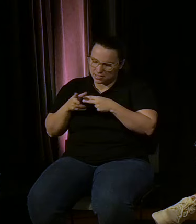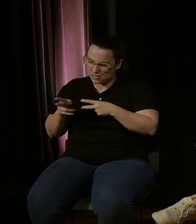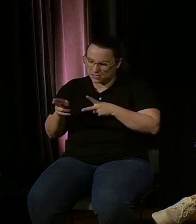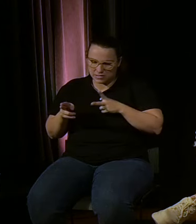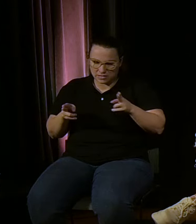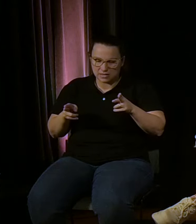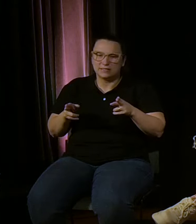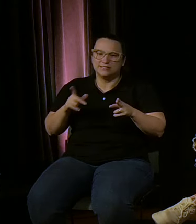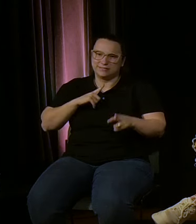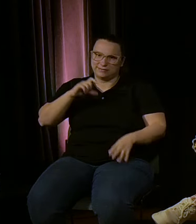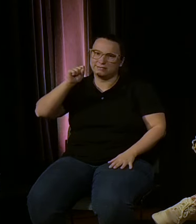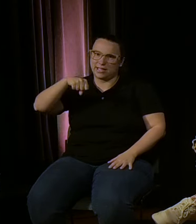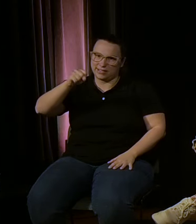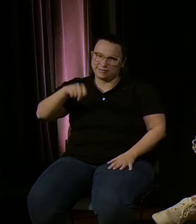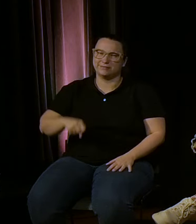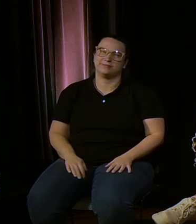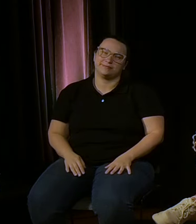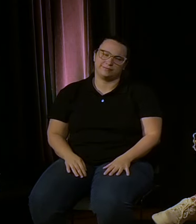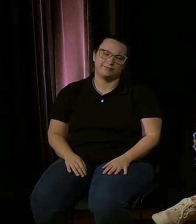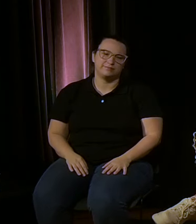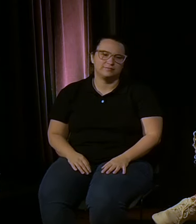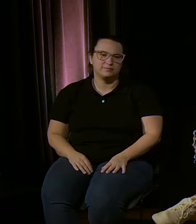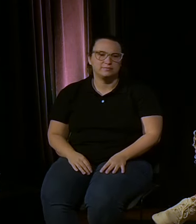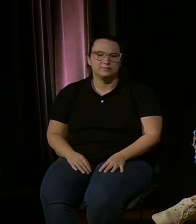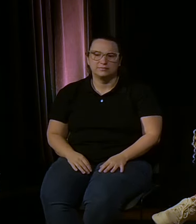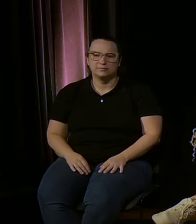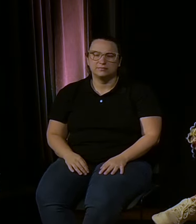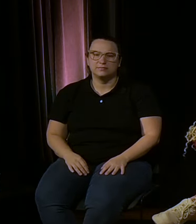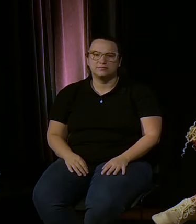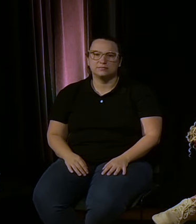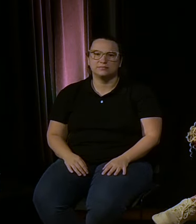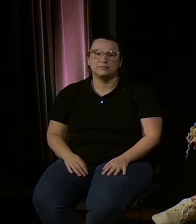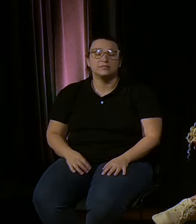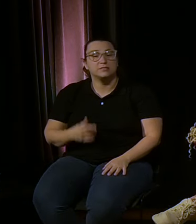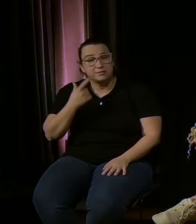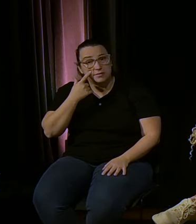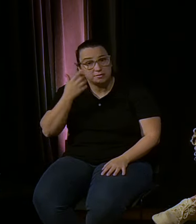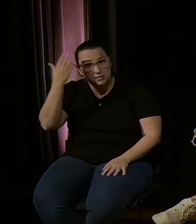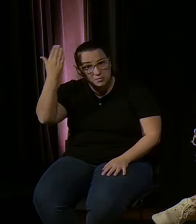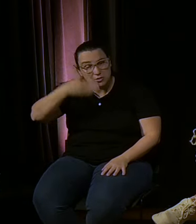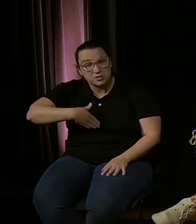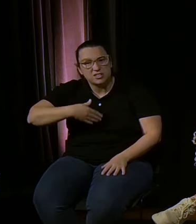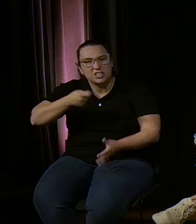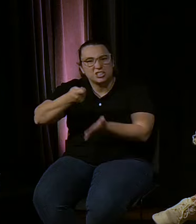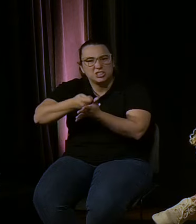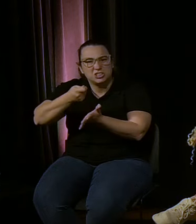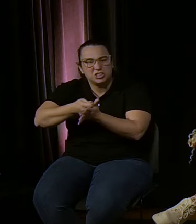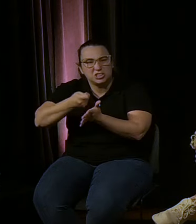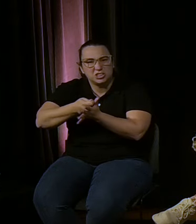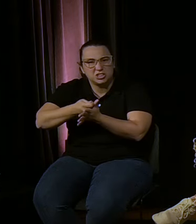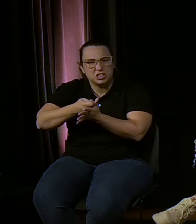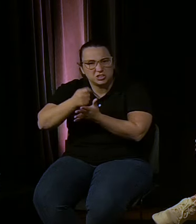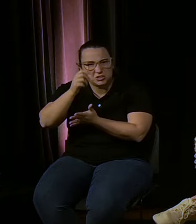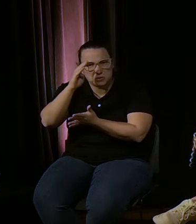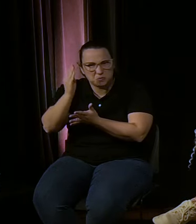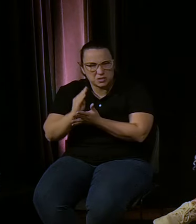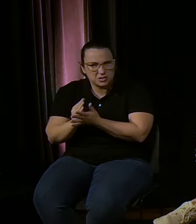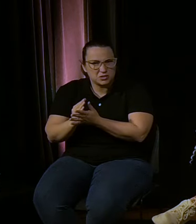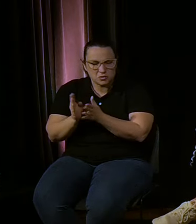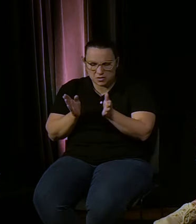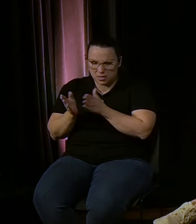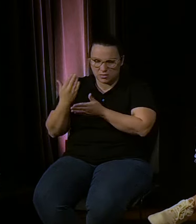alguma ordem. É, e isso demonstra justamente o filme que a ditadura militar, que o Brasil naquele